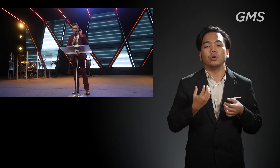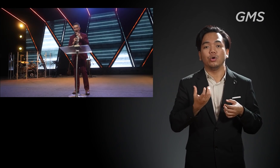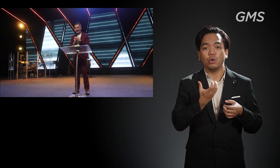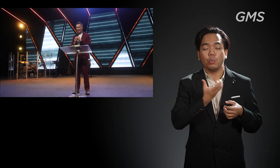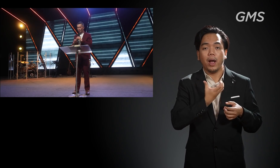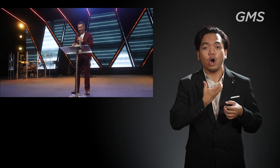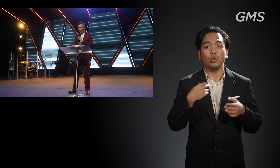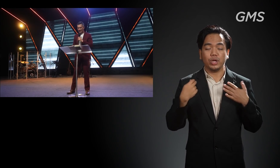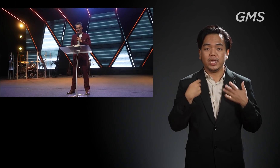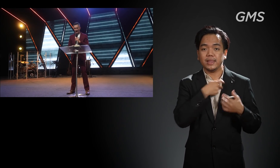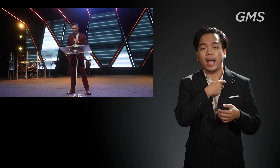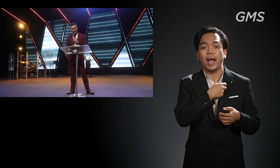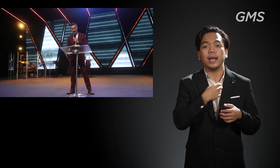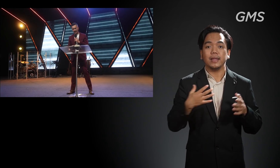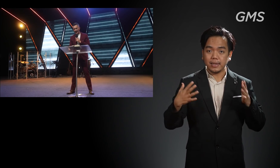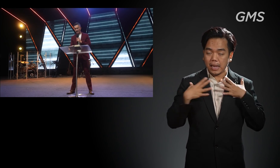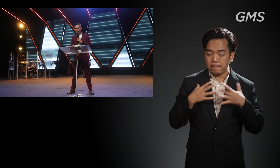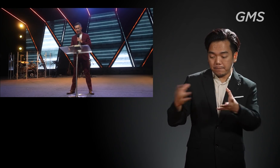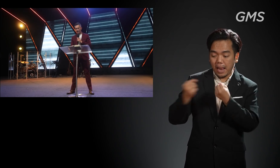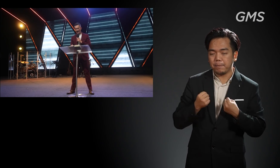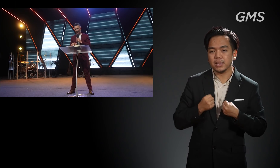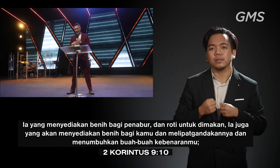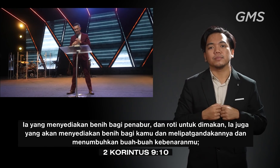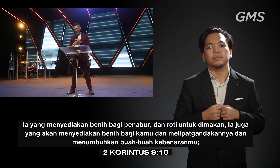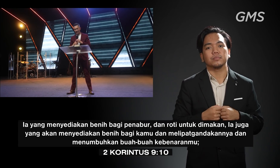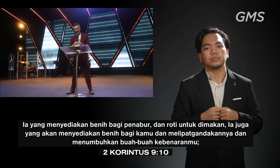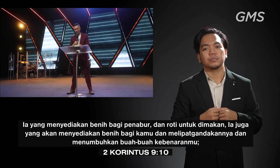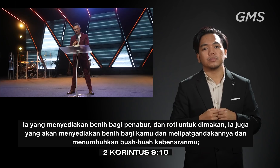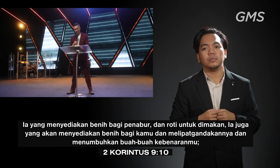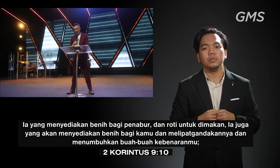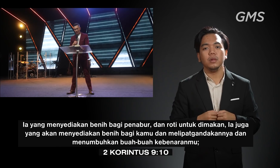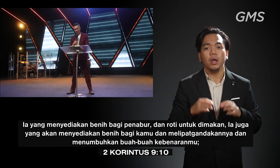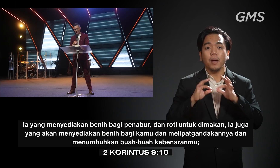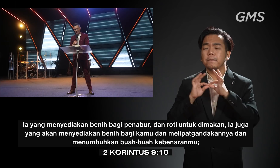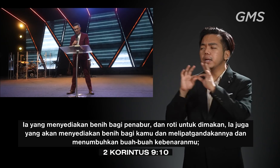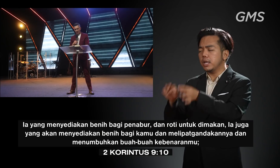Lalu saya ajak Anda untuk melihat di sini. This is very powerful. Benih bagi penabur